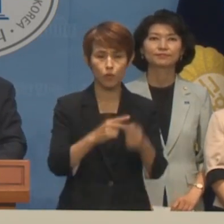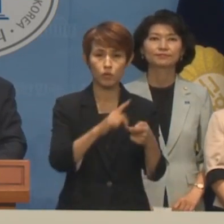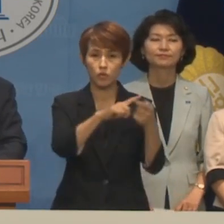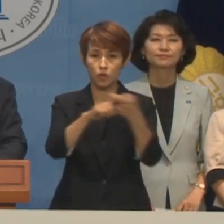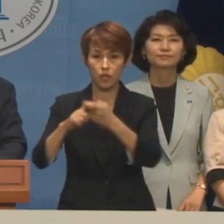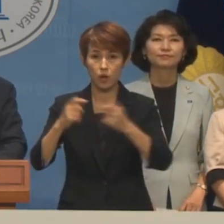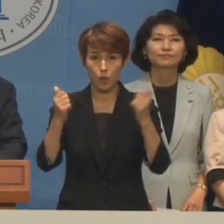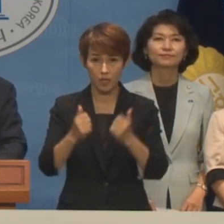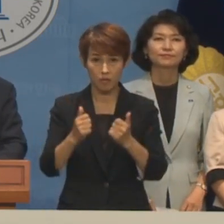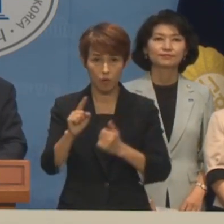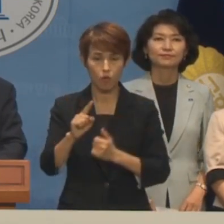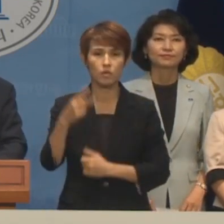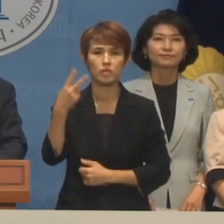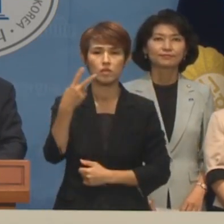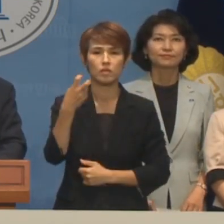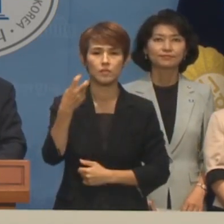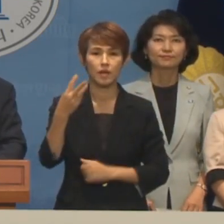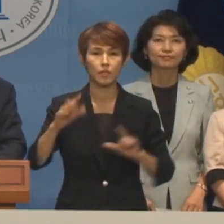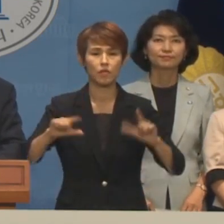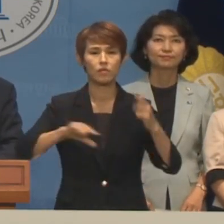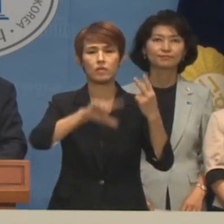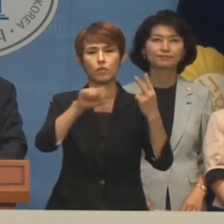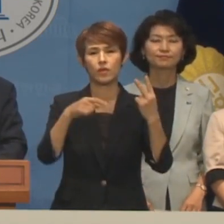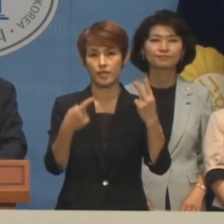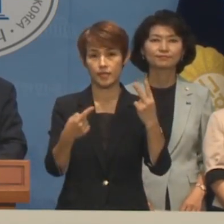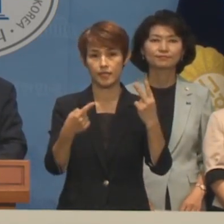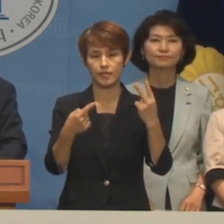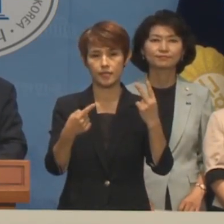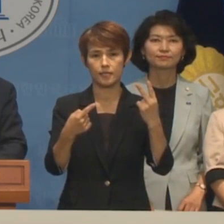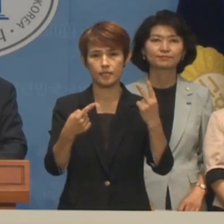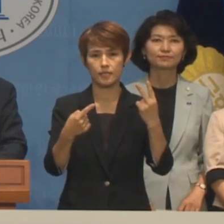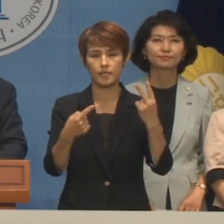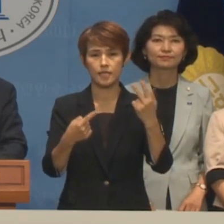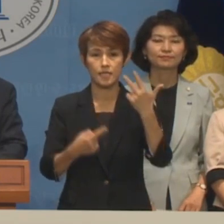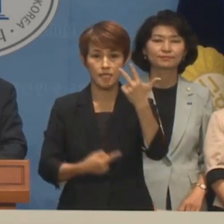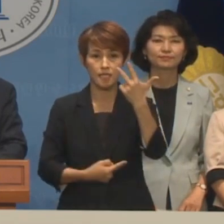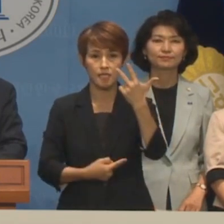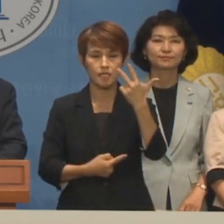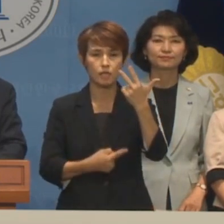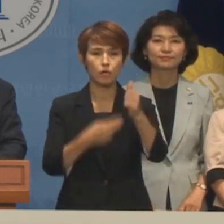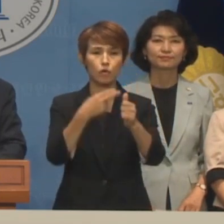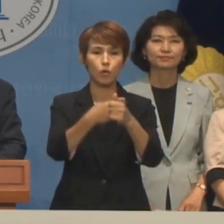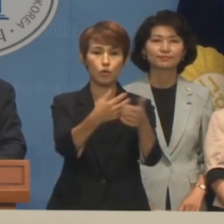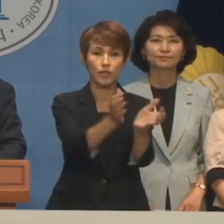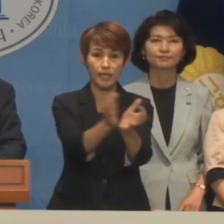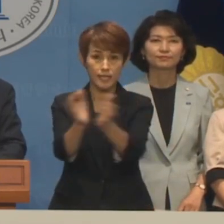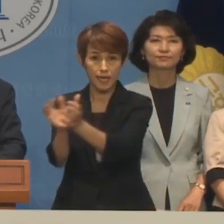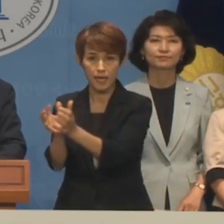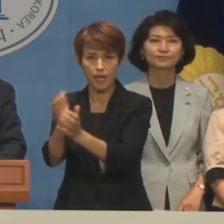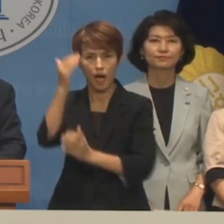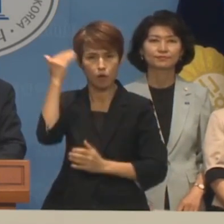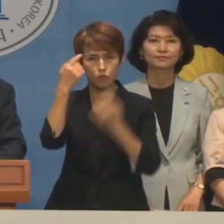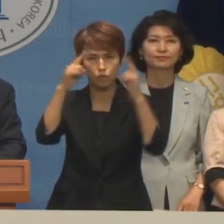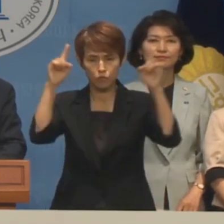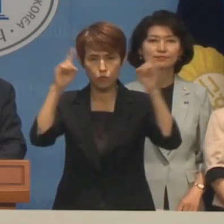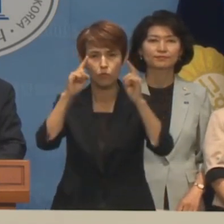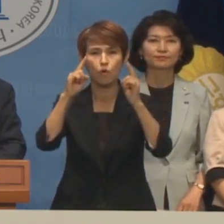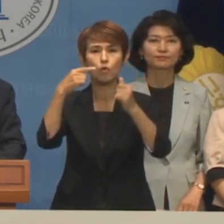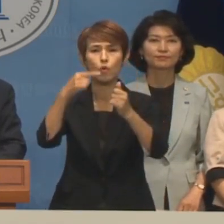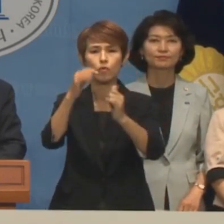전국교수연대회의는 2023년 2월 1일 7개 교수단체가 우리나라 고등교육